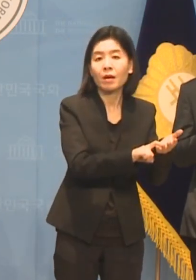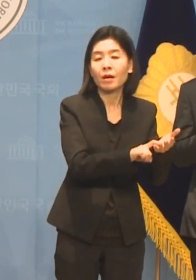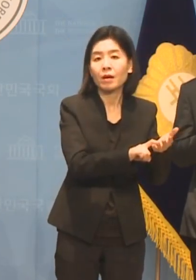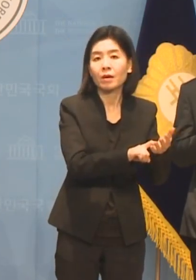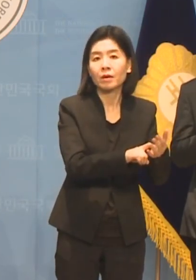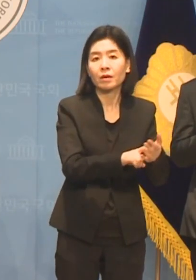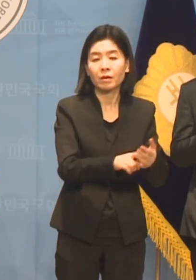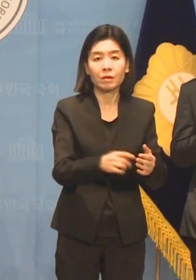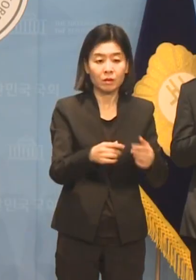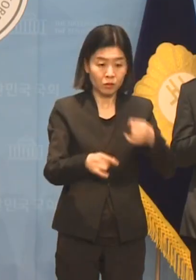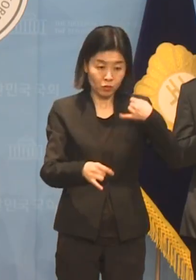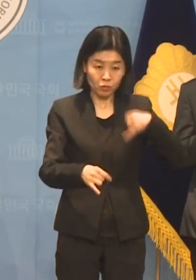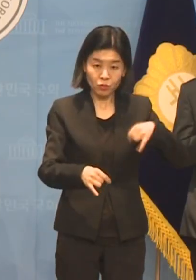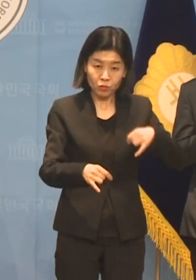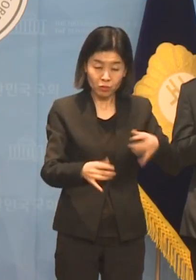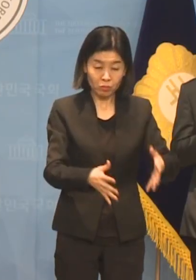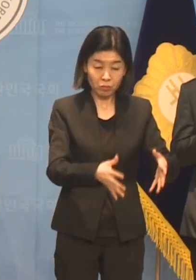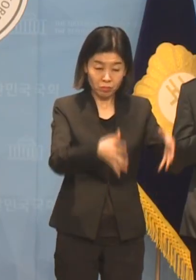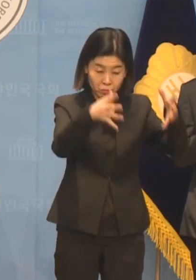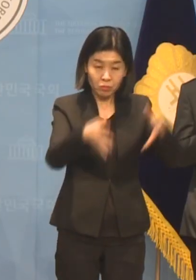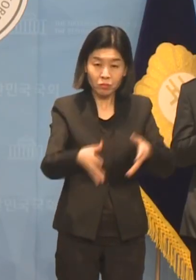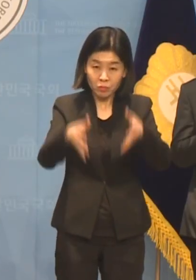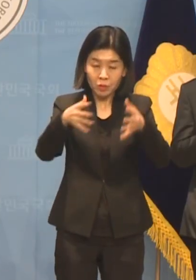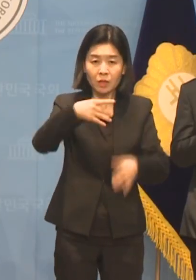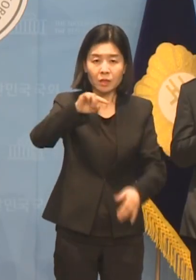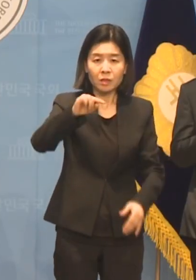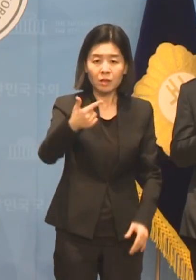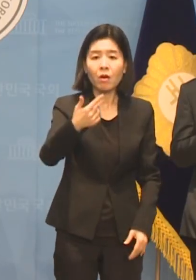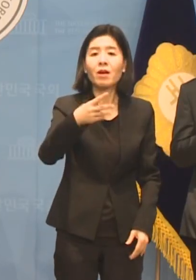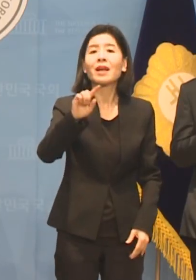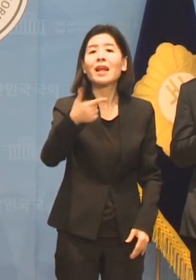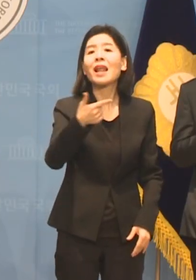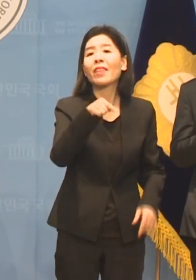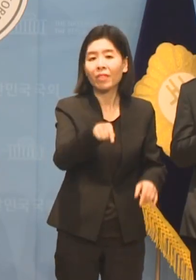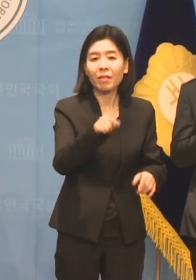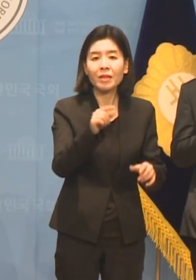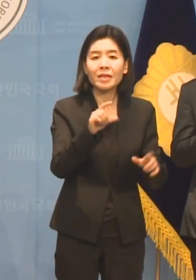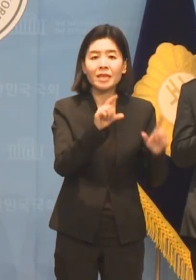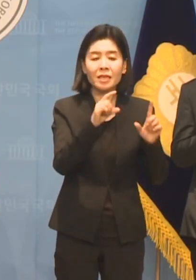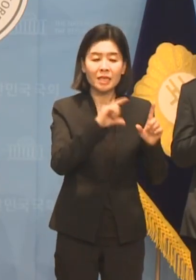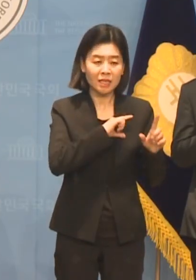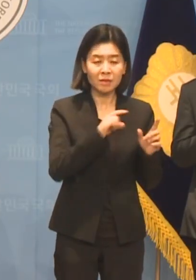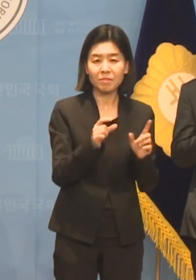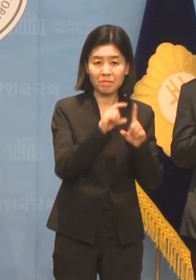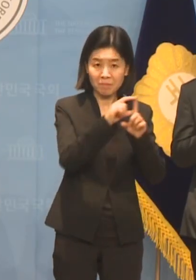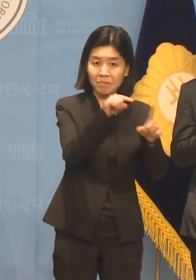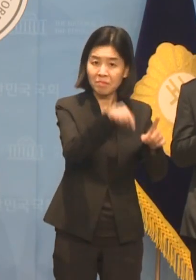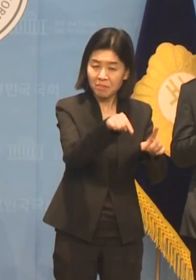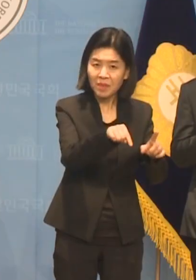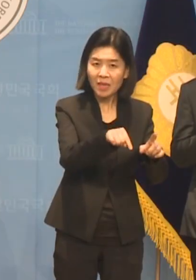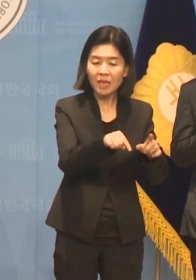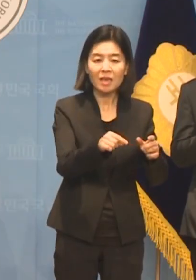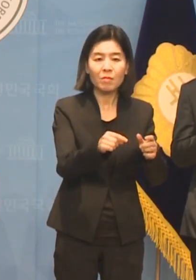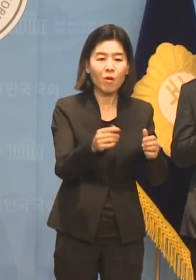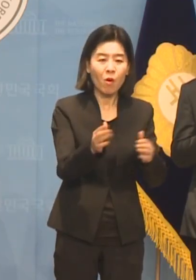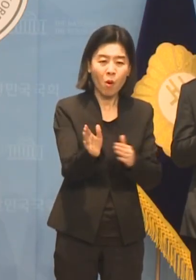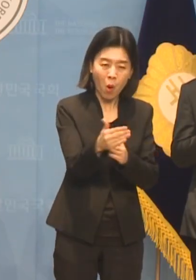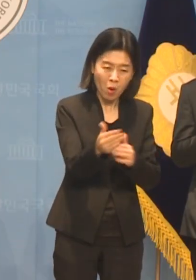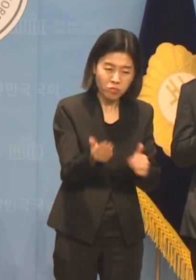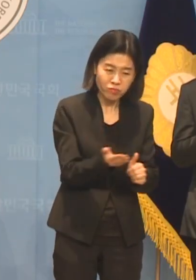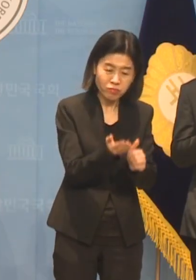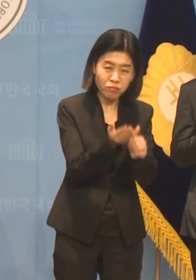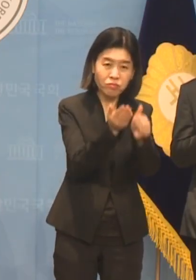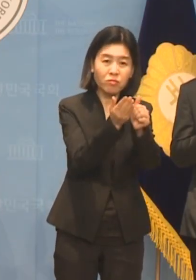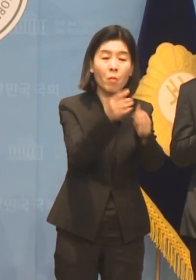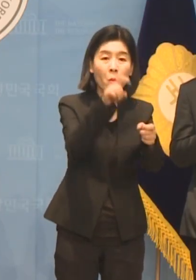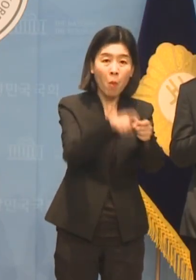거대 구조물들은 설란이라고 이름 붙인 양어장 시설이라고 합니다. 고정 구조물은